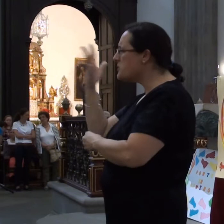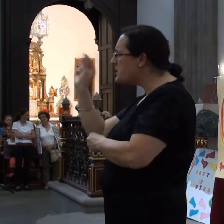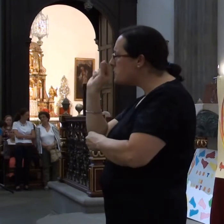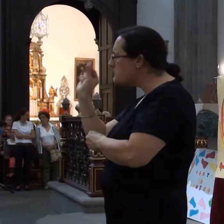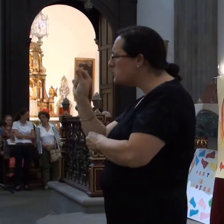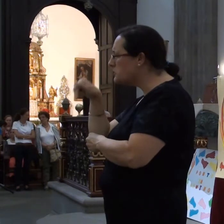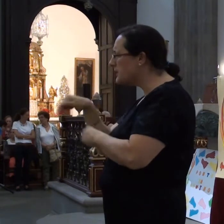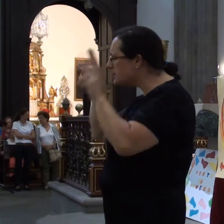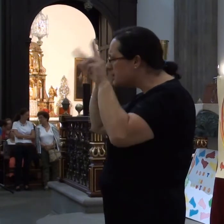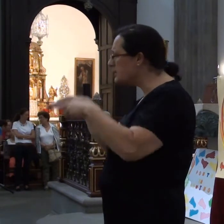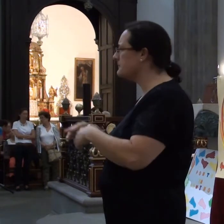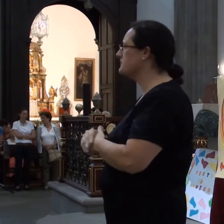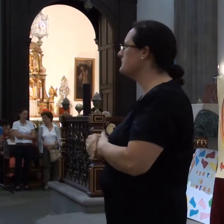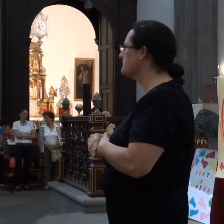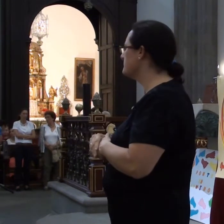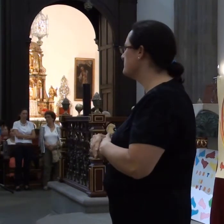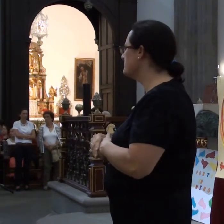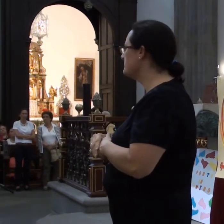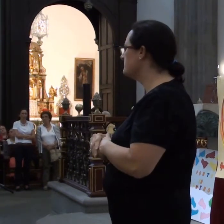con este testimonio